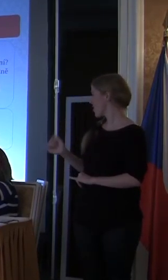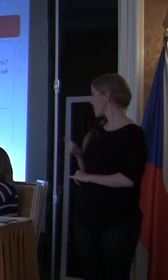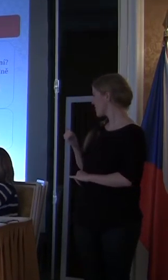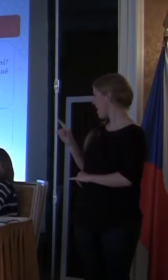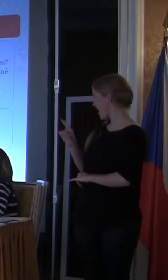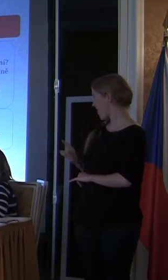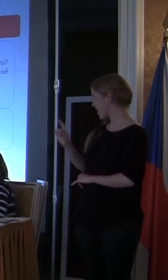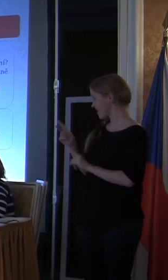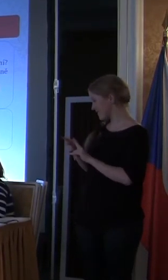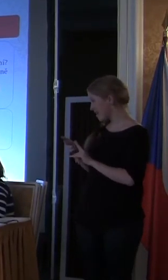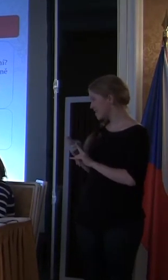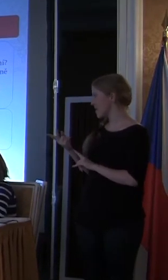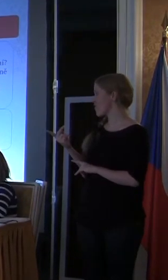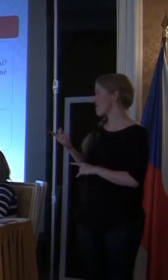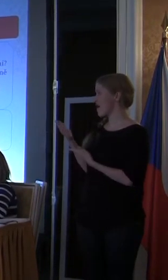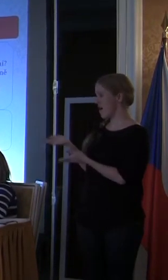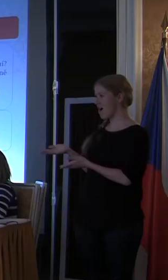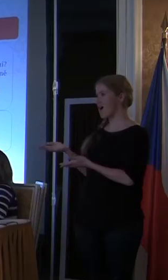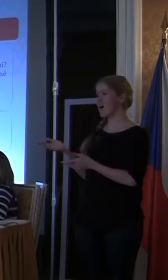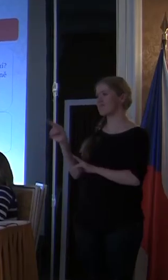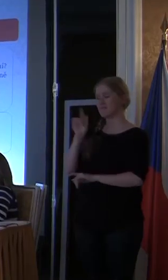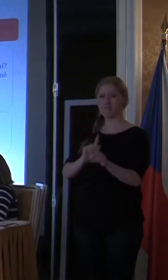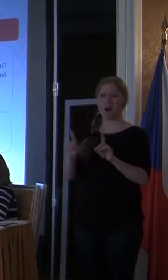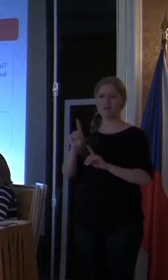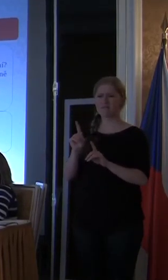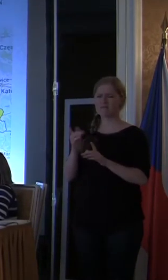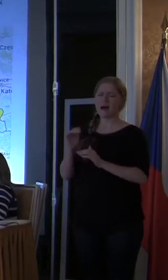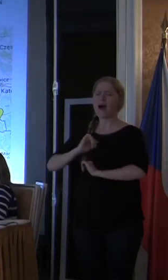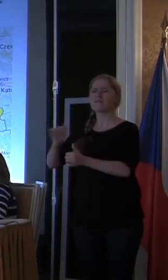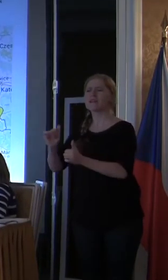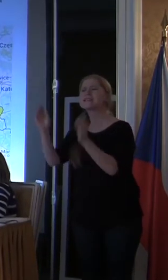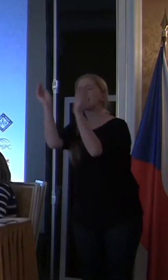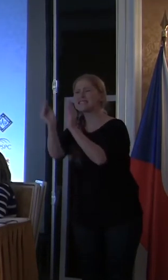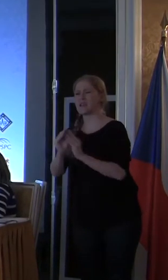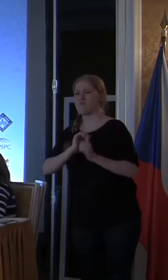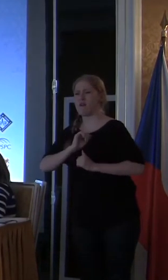návrhům systémových změn a pak bych vám hned dali prostor pro dotazy.